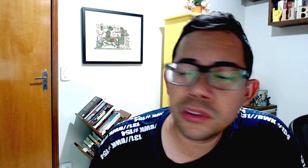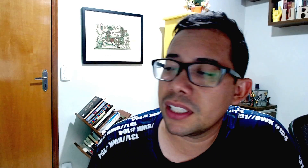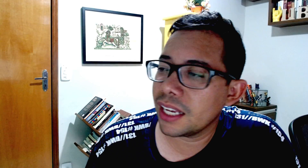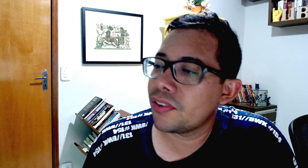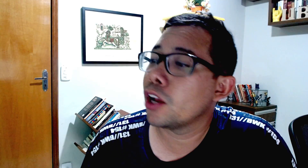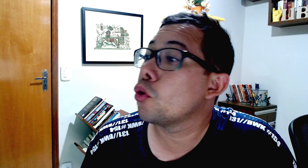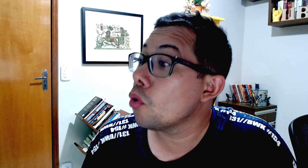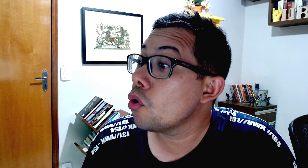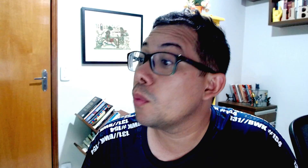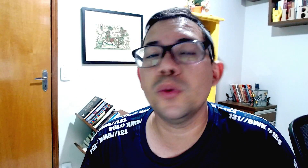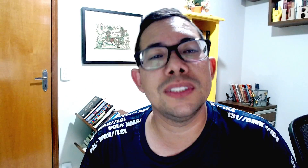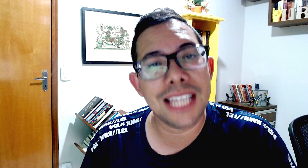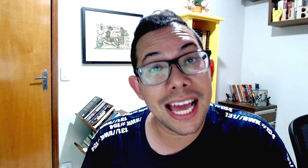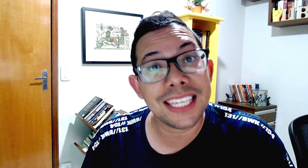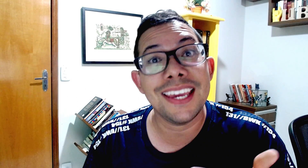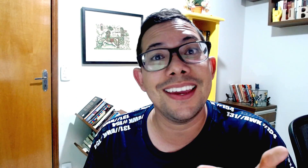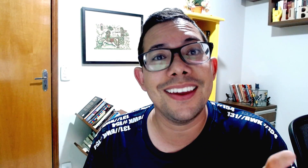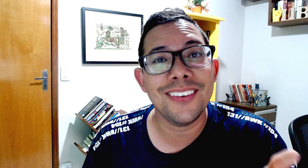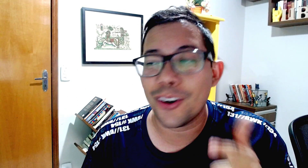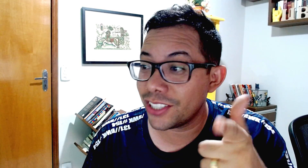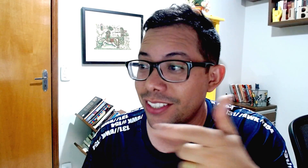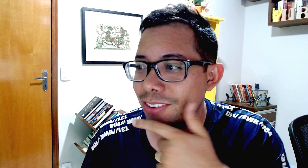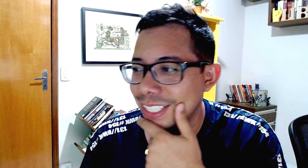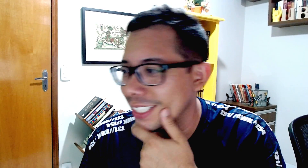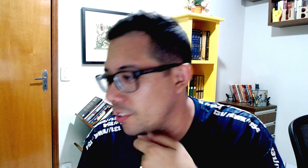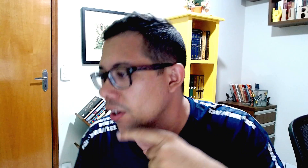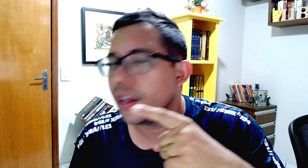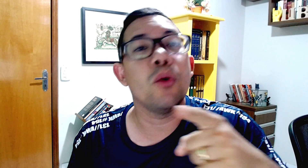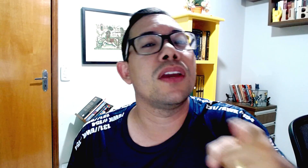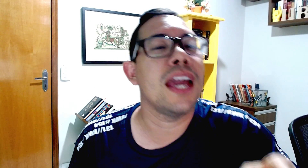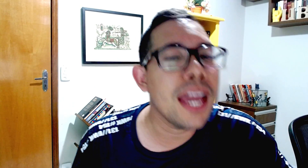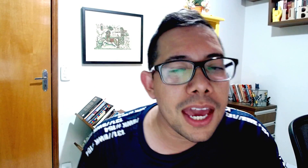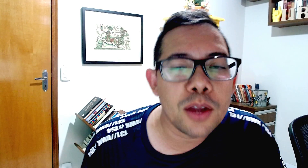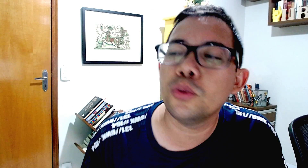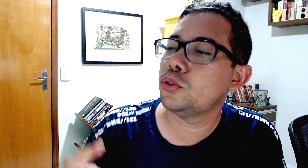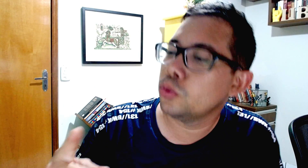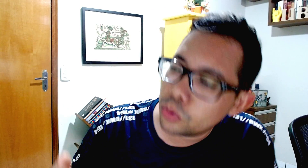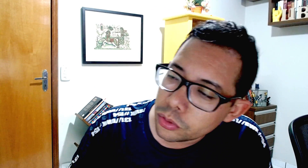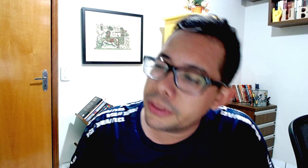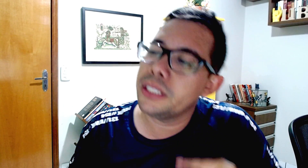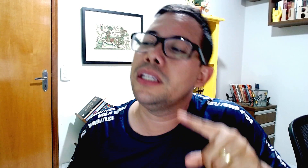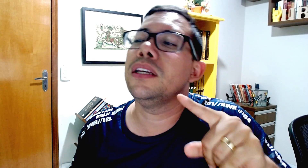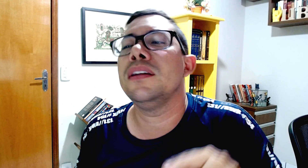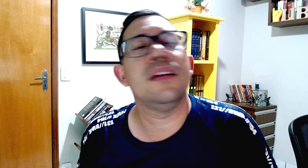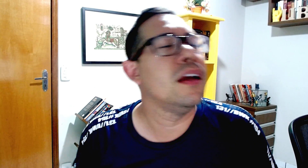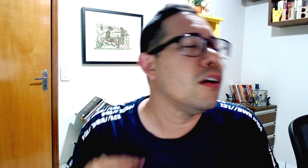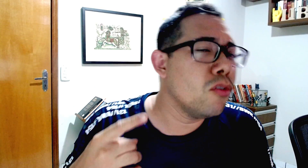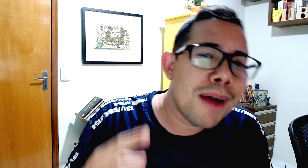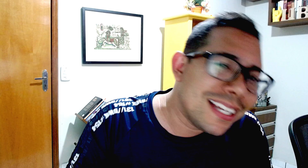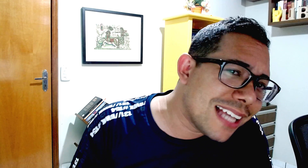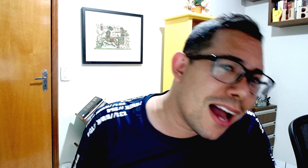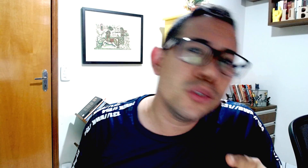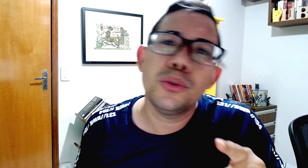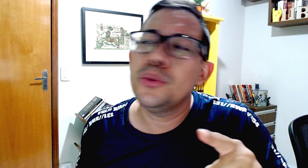né, que fala como Zaqueu. Ó, Gisele cantando. Eu quero subir o mais